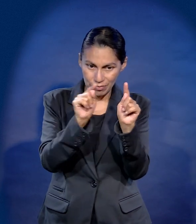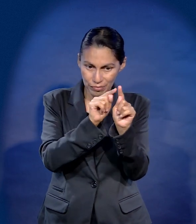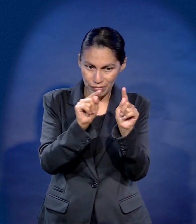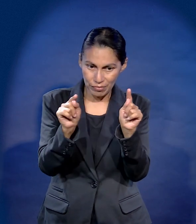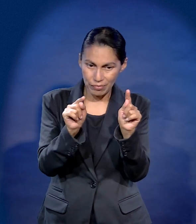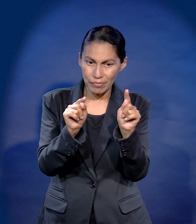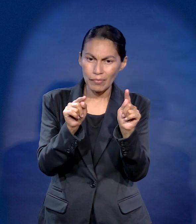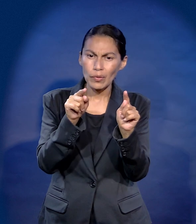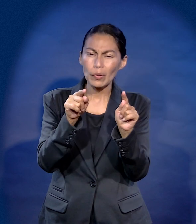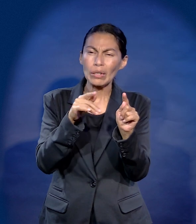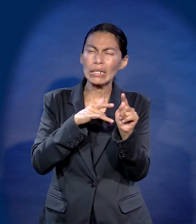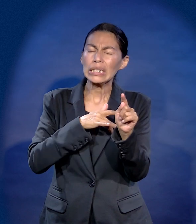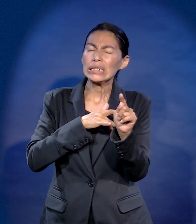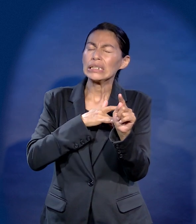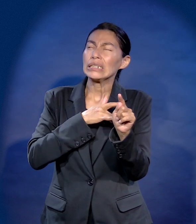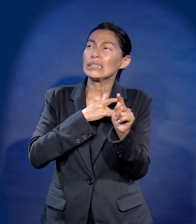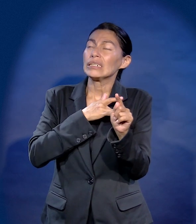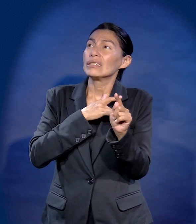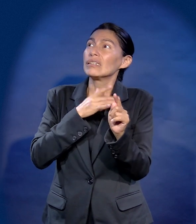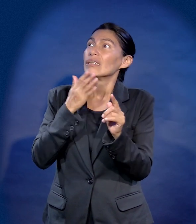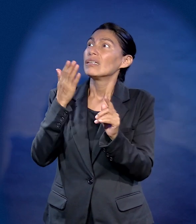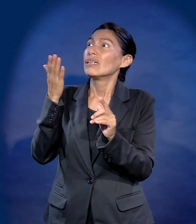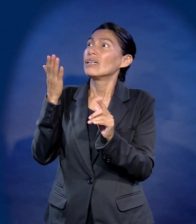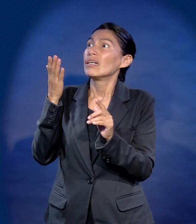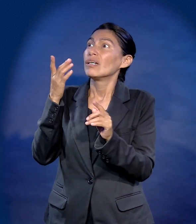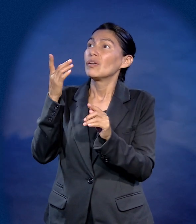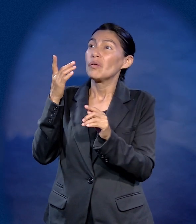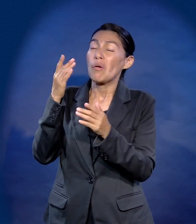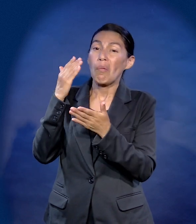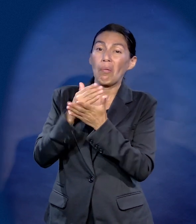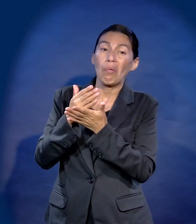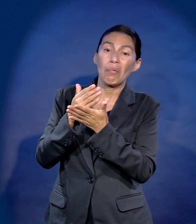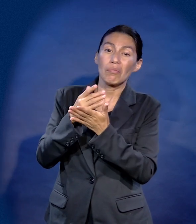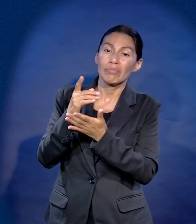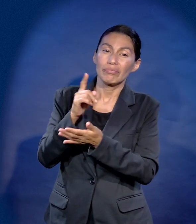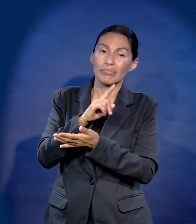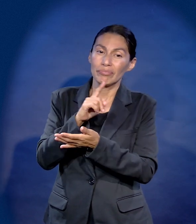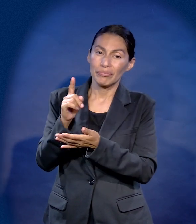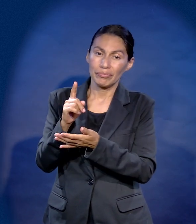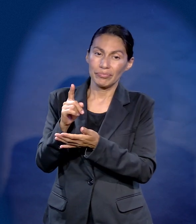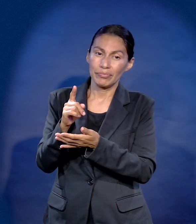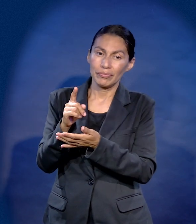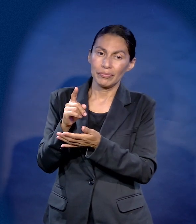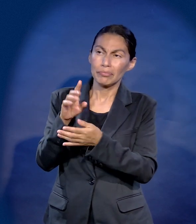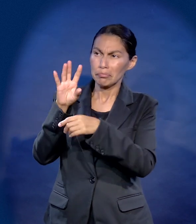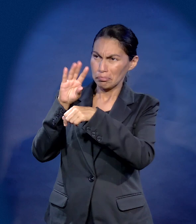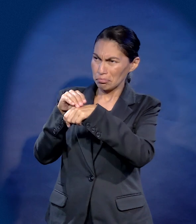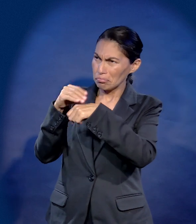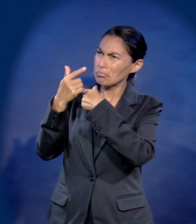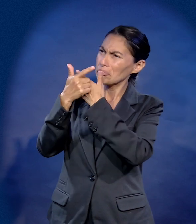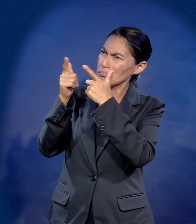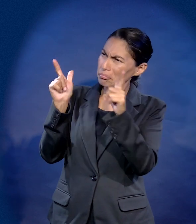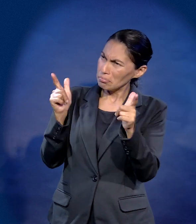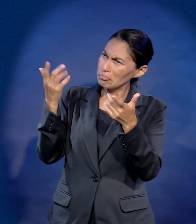requisito. El requisito es, sé sensible a la voz de Dios y no estorbe su obra.